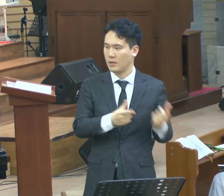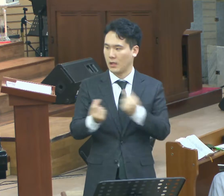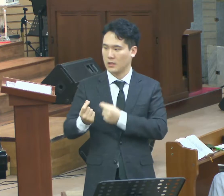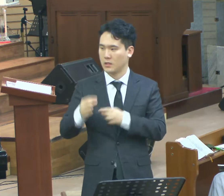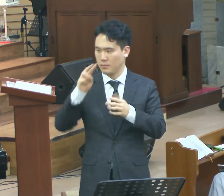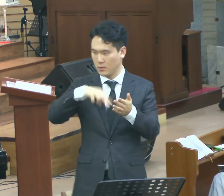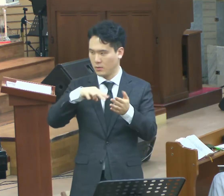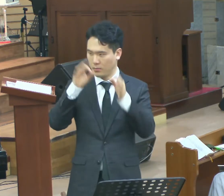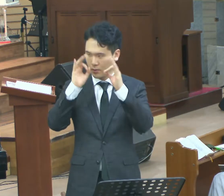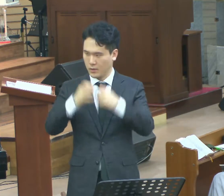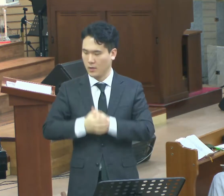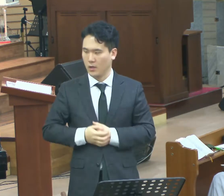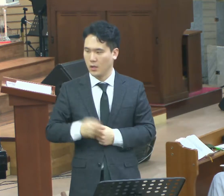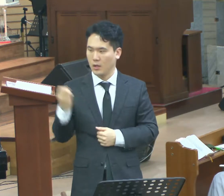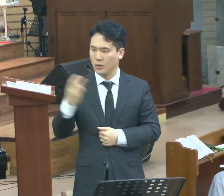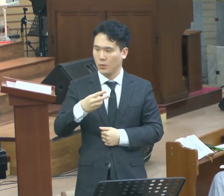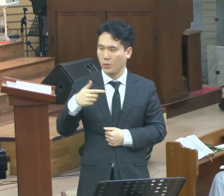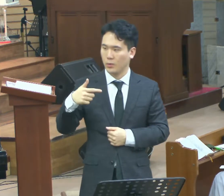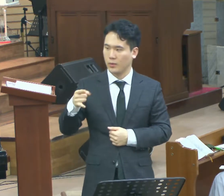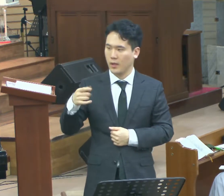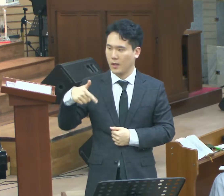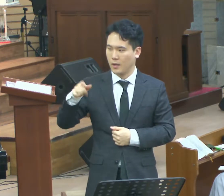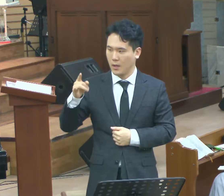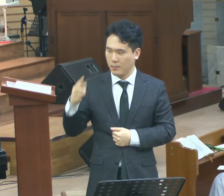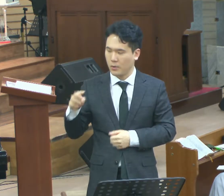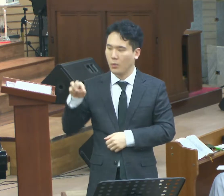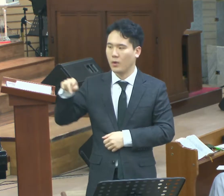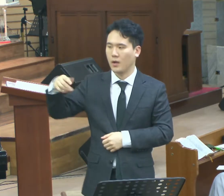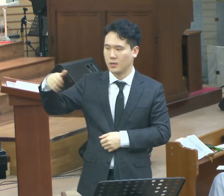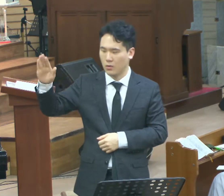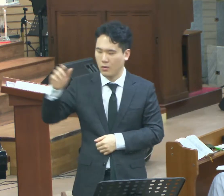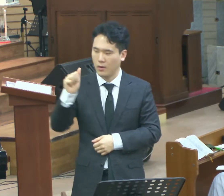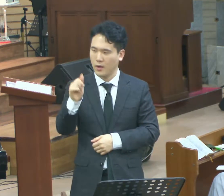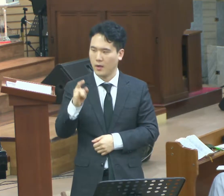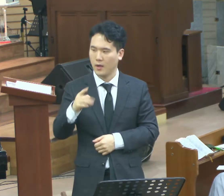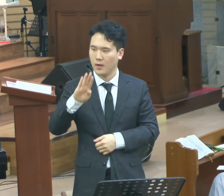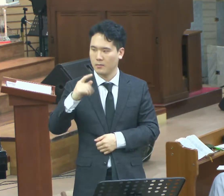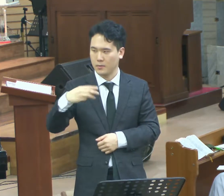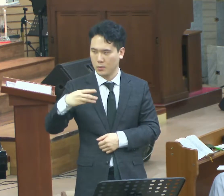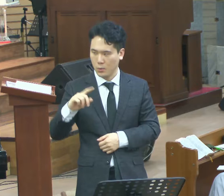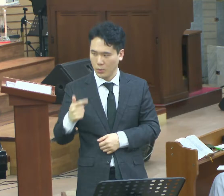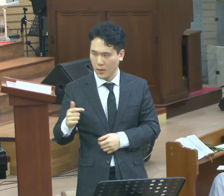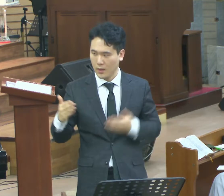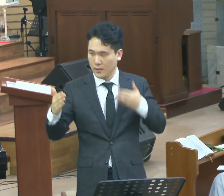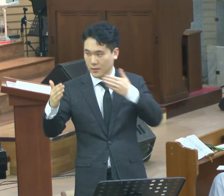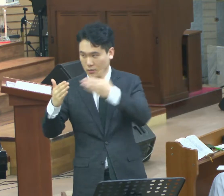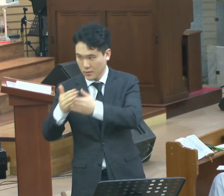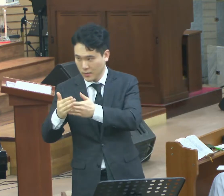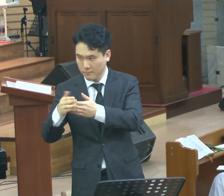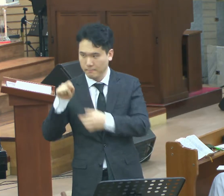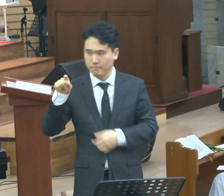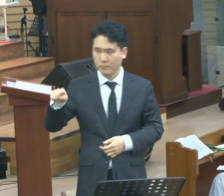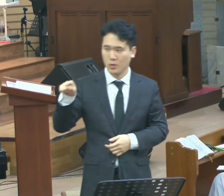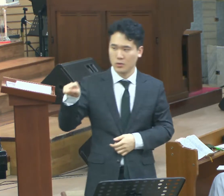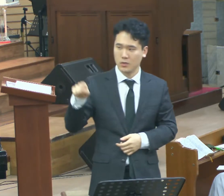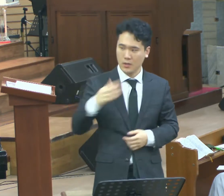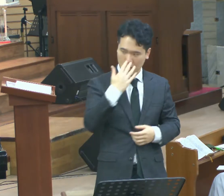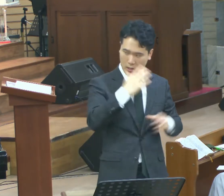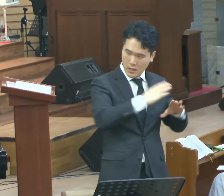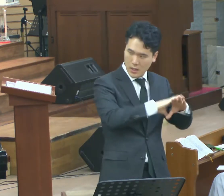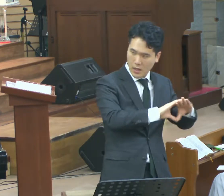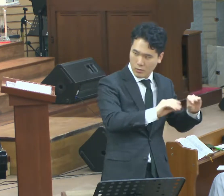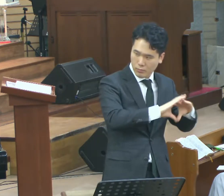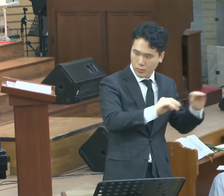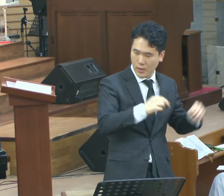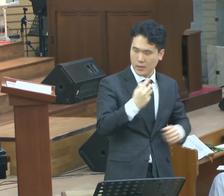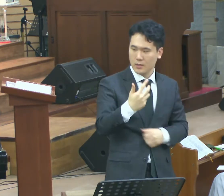읽겠습니다. 시작. 또 네겝으로 올라가서 헤브론에 이르렀으니 헤브론은 애굽 서왕보다 7년 전에 세운